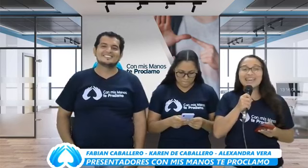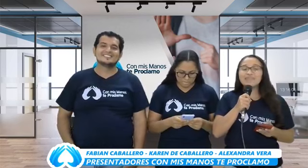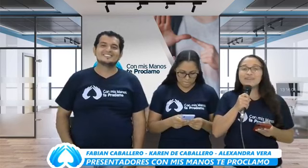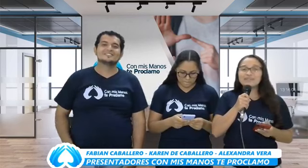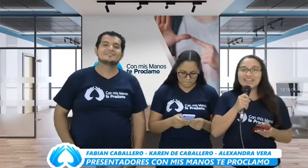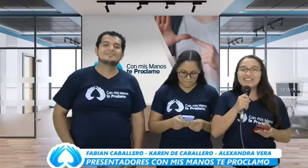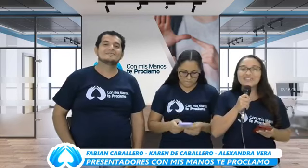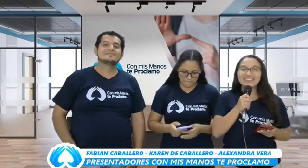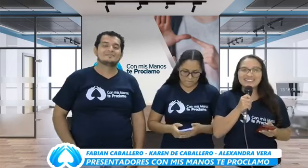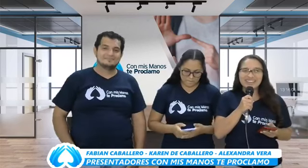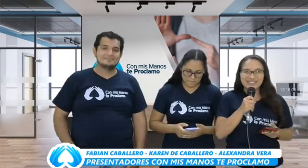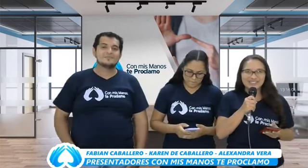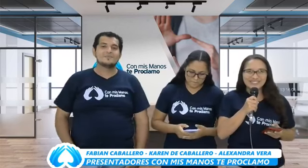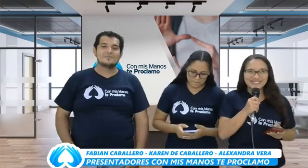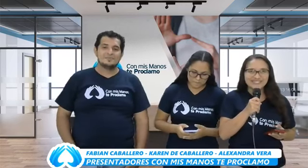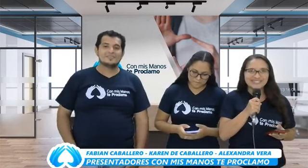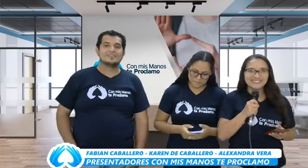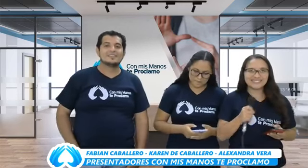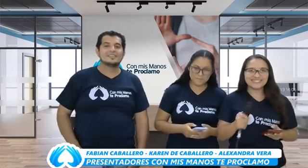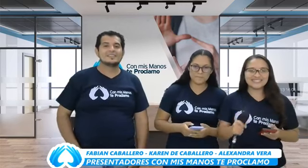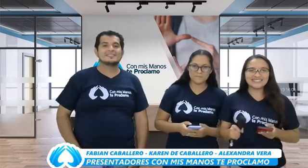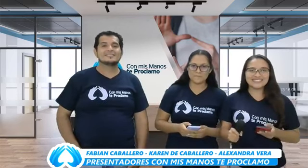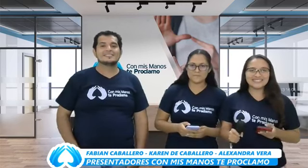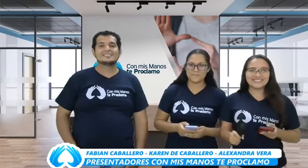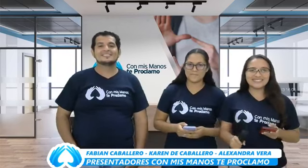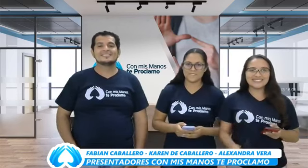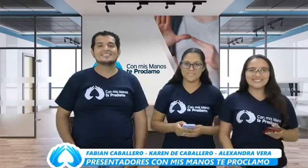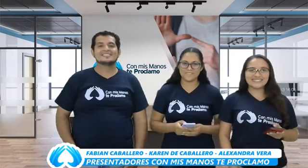mostrar el primer video.